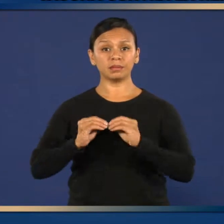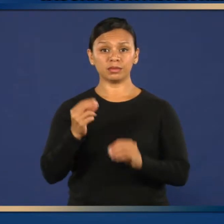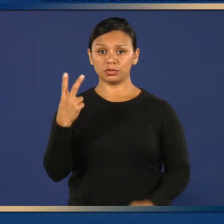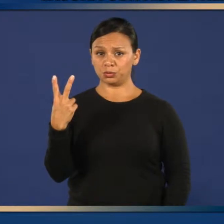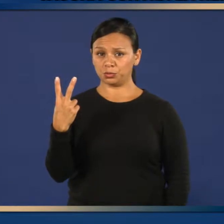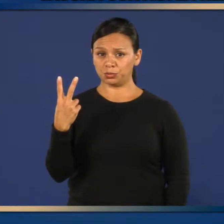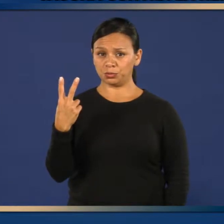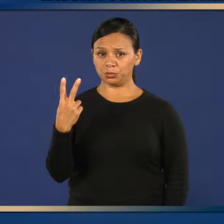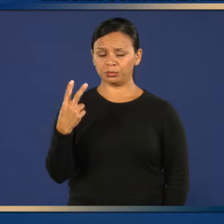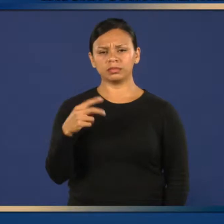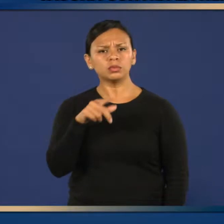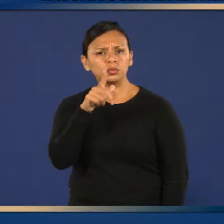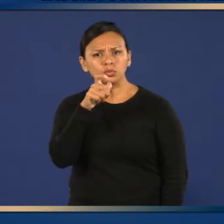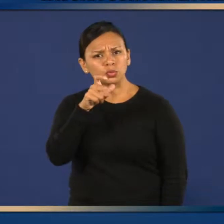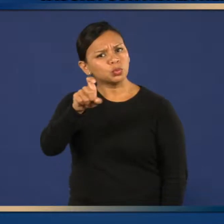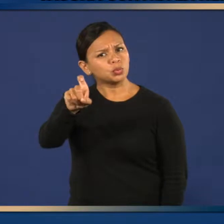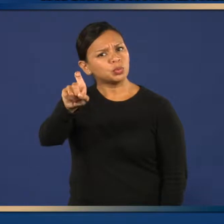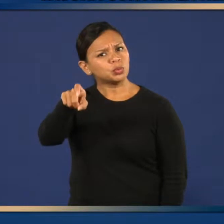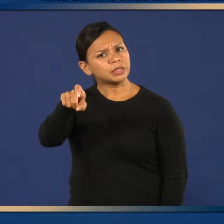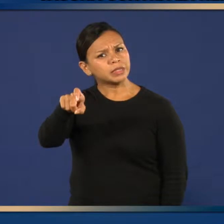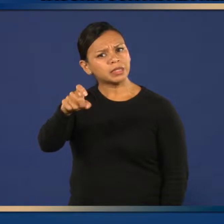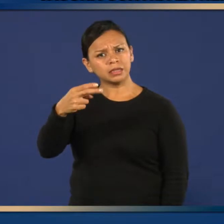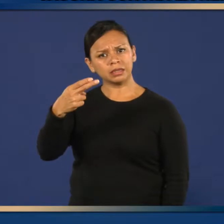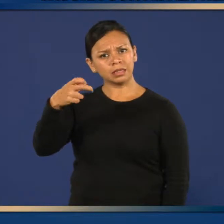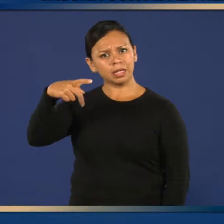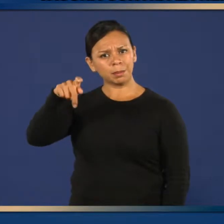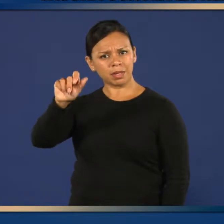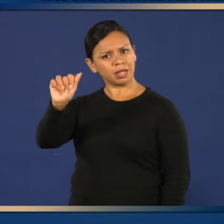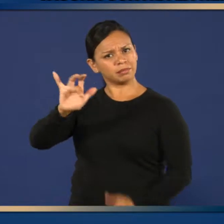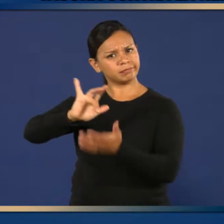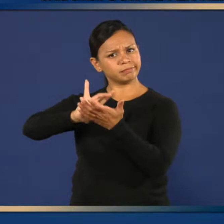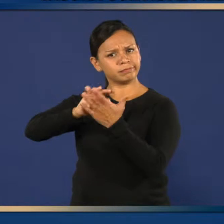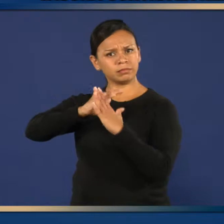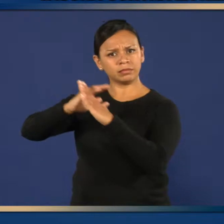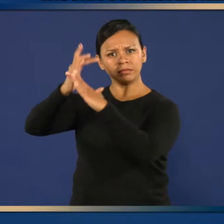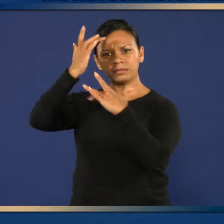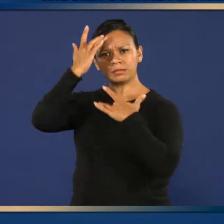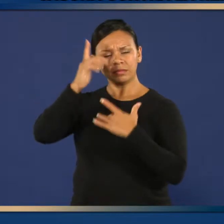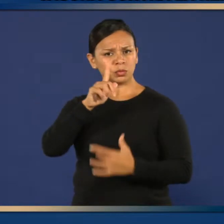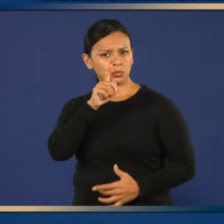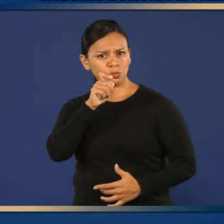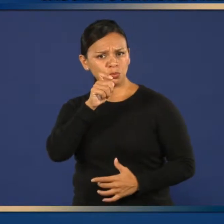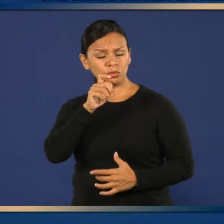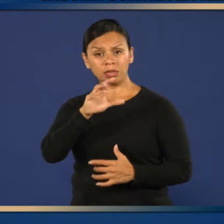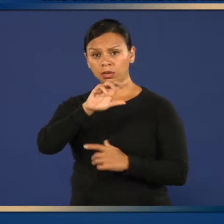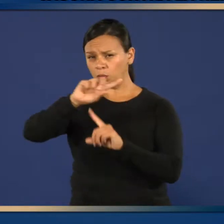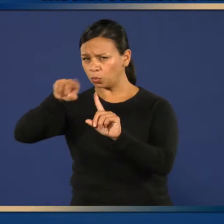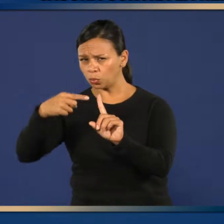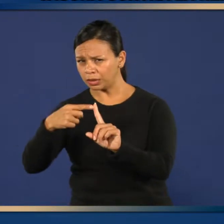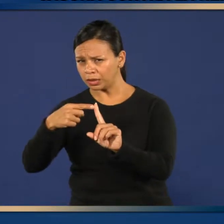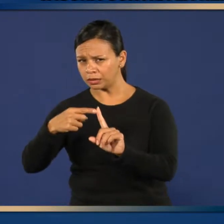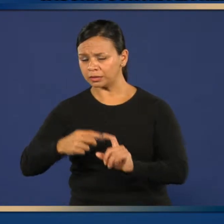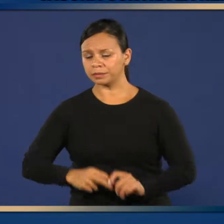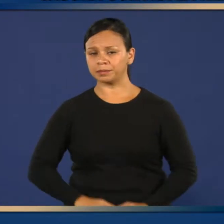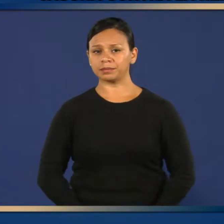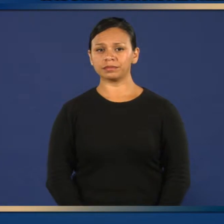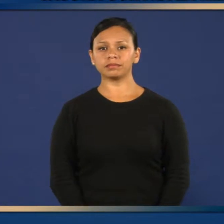número 2 quienes deben vacunarse contra la hepatitis a y cuándo